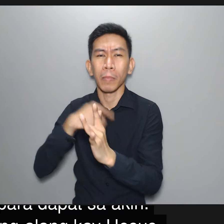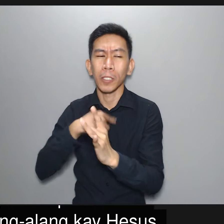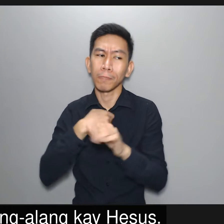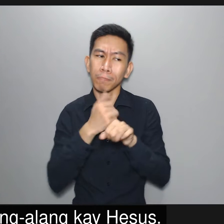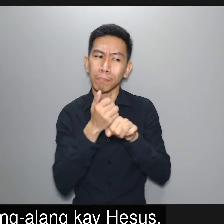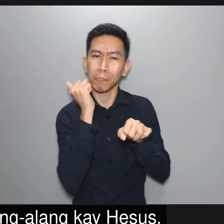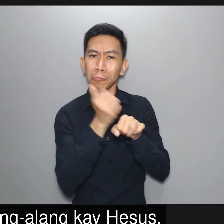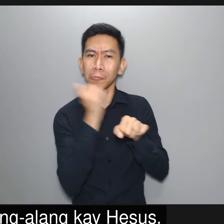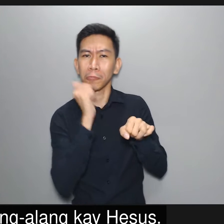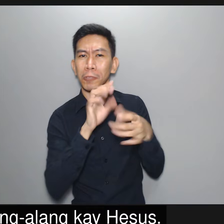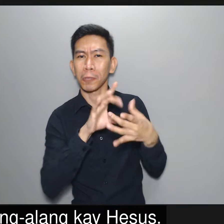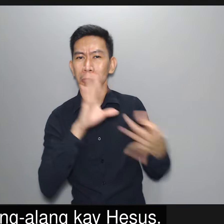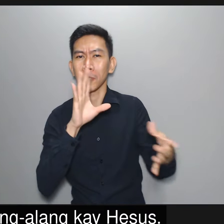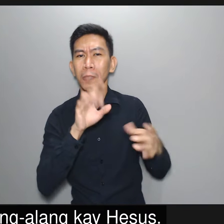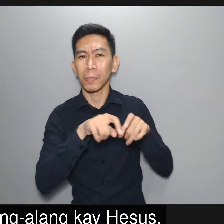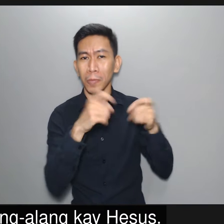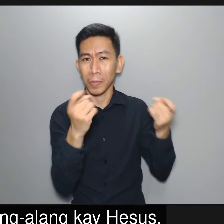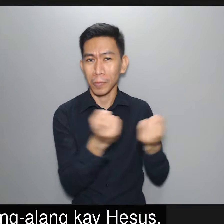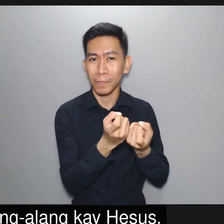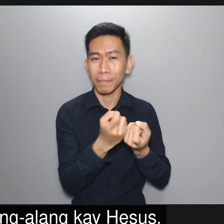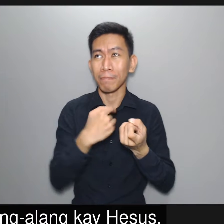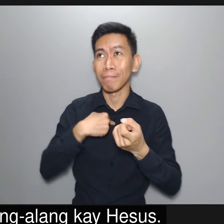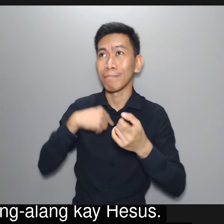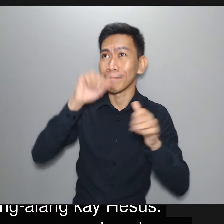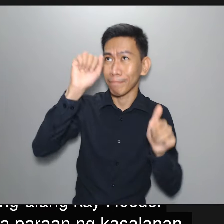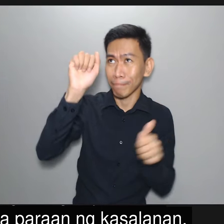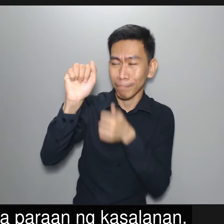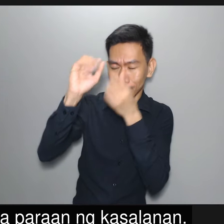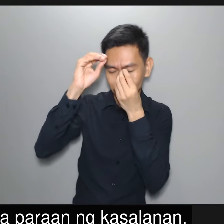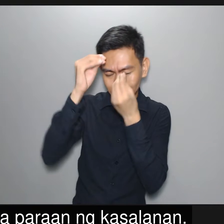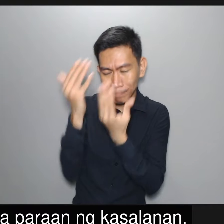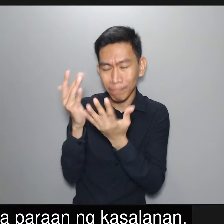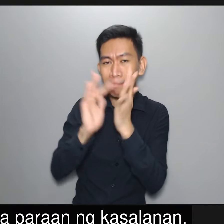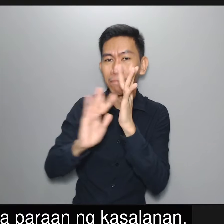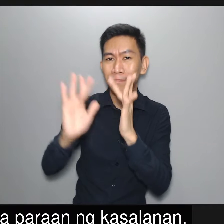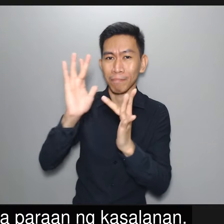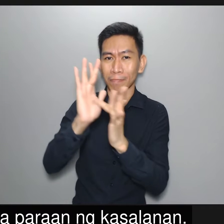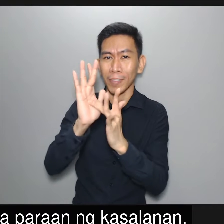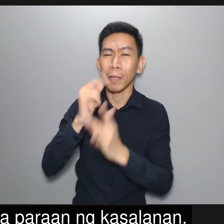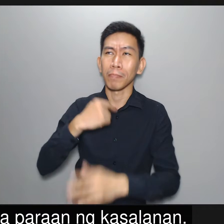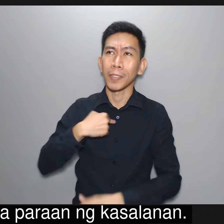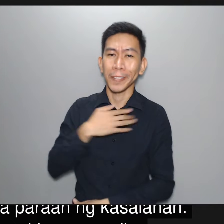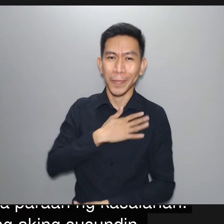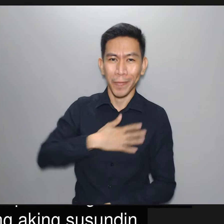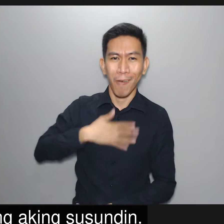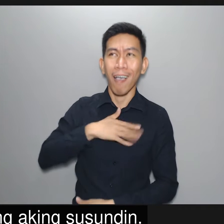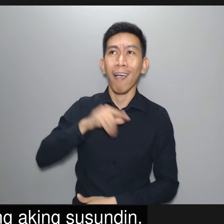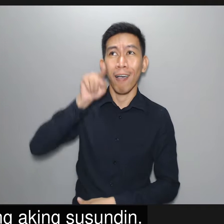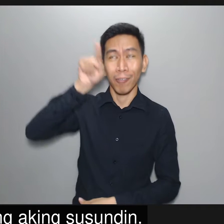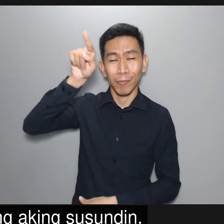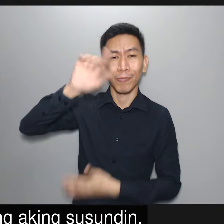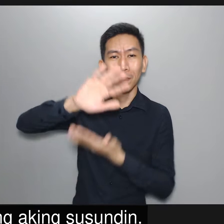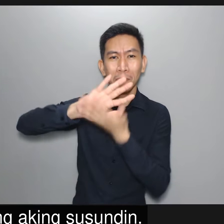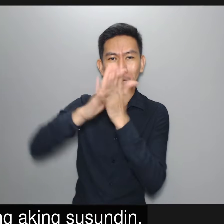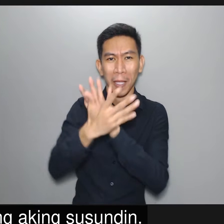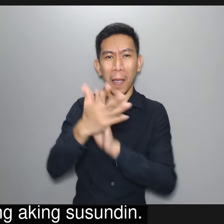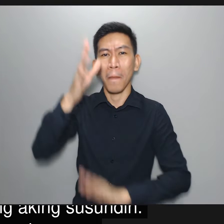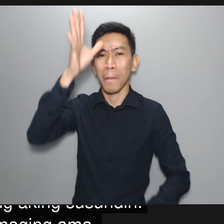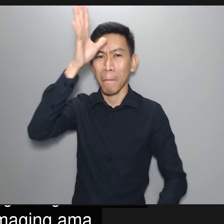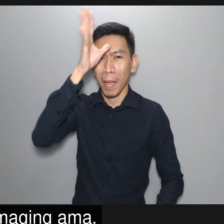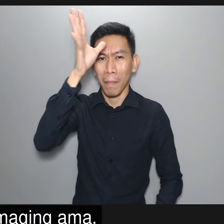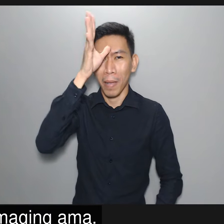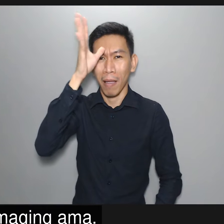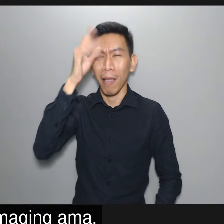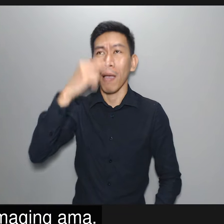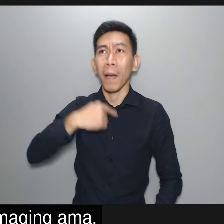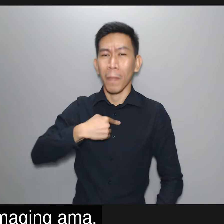kasalanan, si Jesus lamang ang aking susundin. Gusto kitang maging ama. Gawin mo akong tunay na